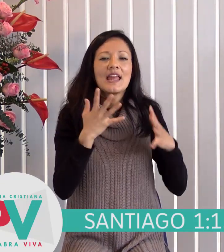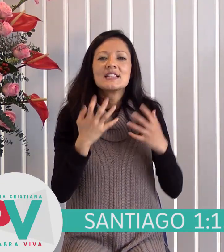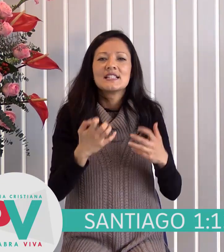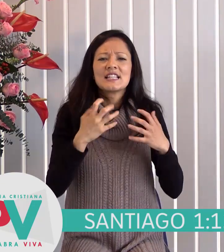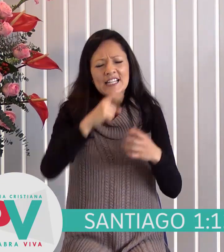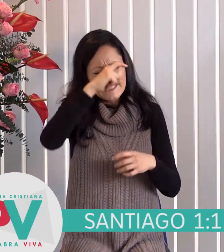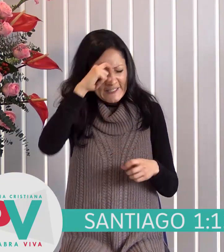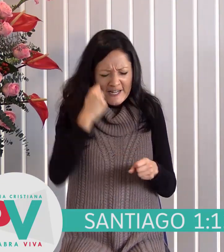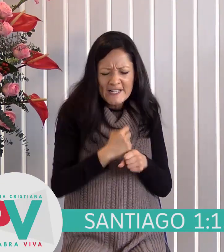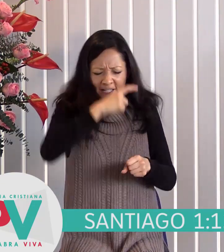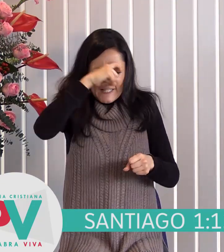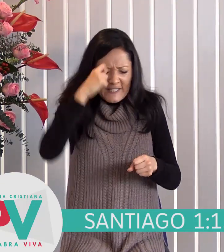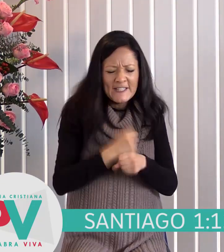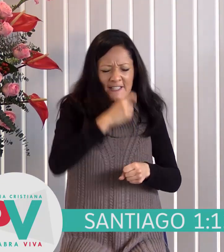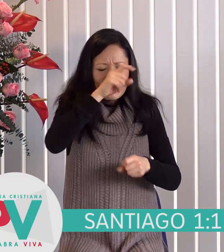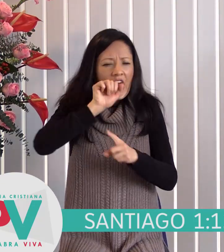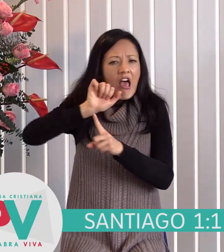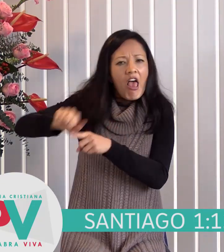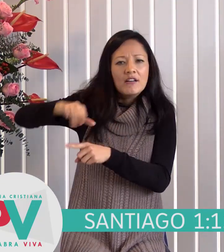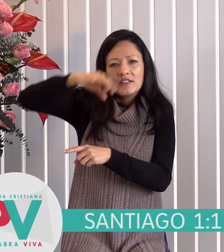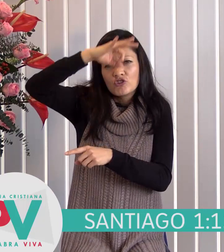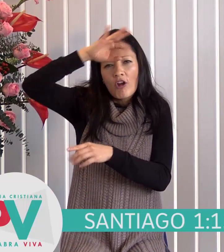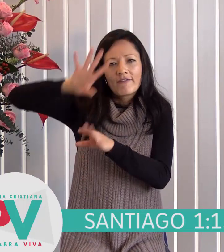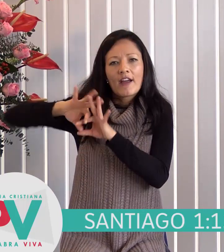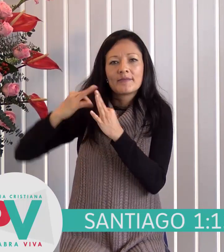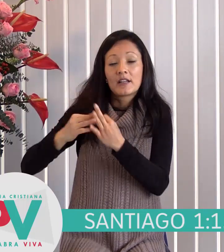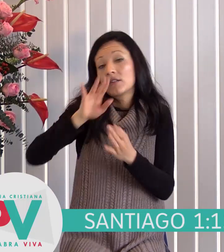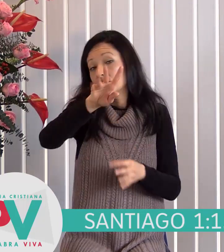invalidando sus hijos, su esposa, su vida, es usted, hermano.